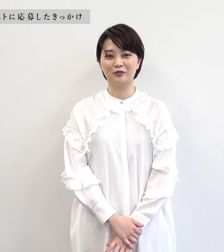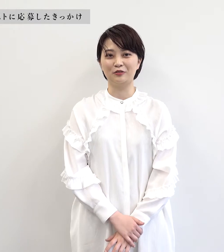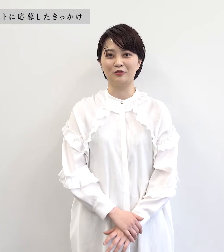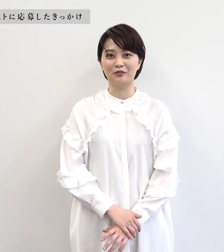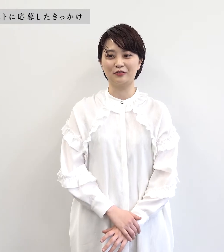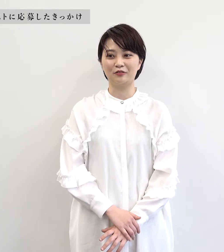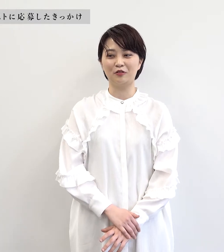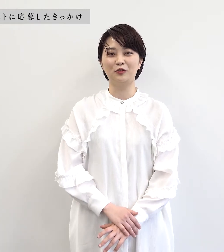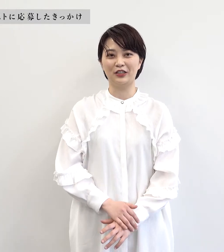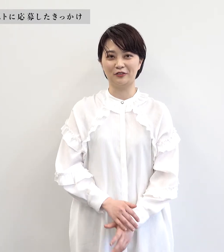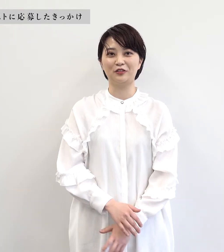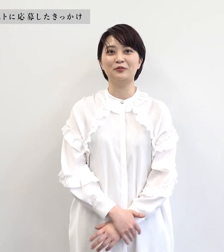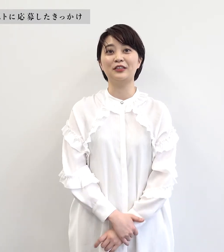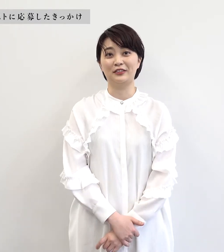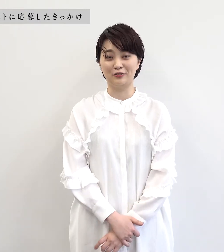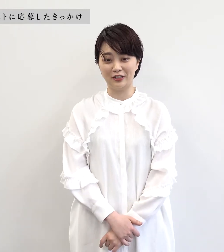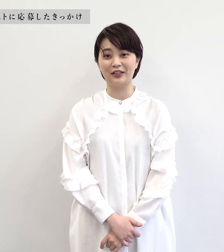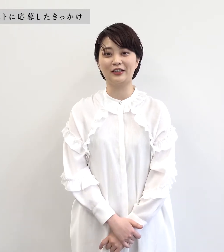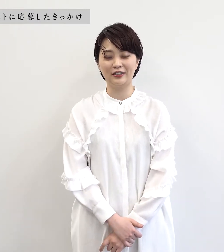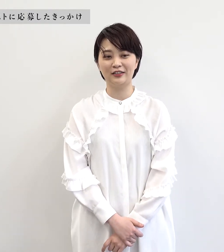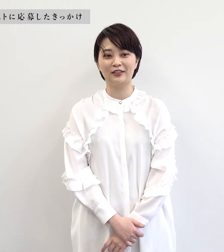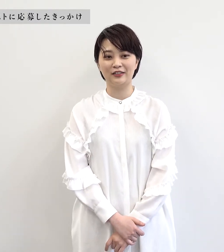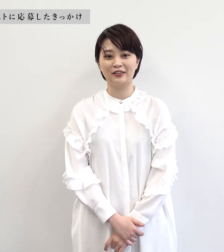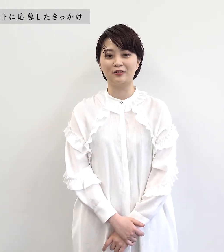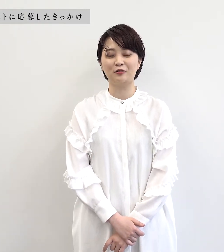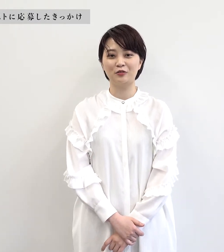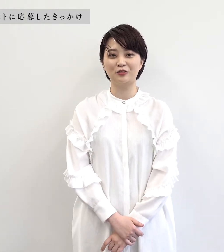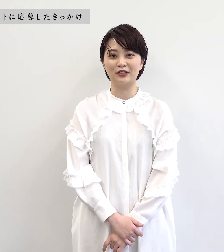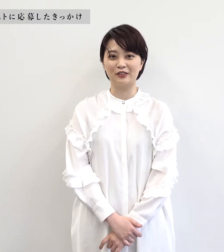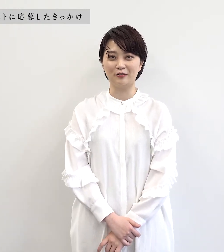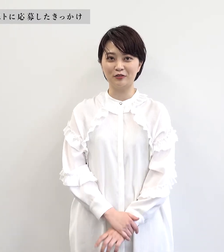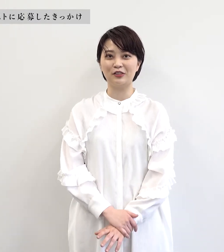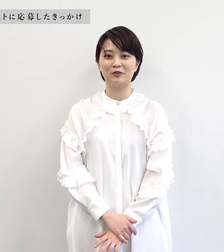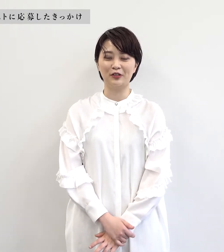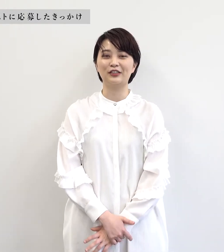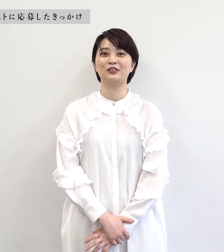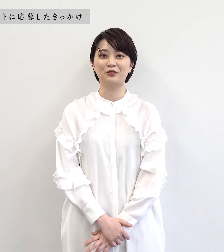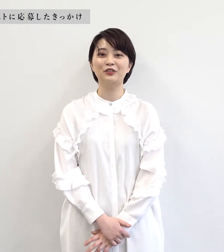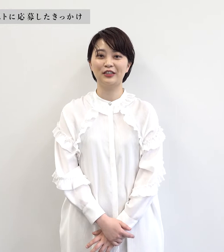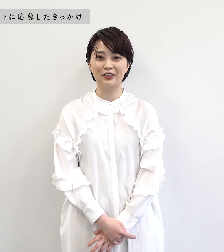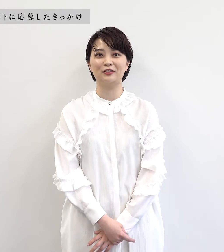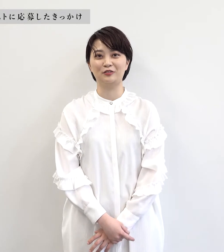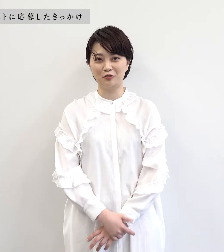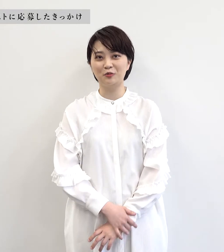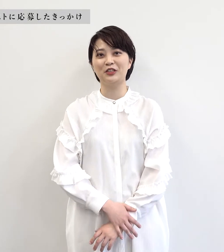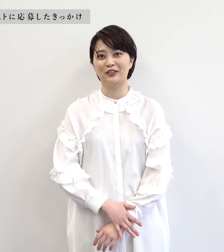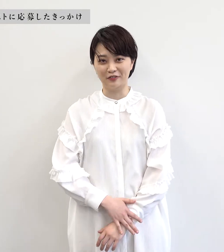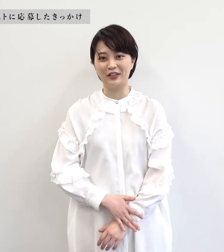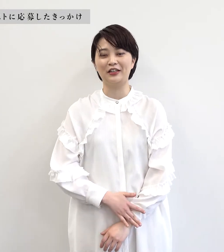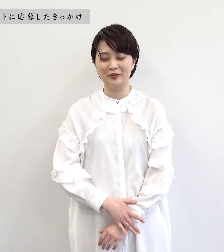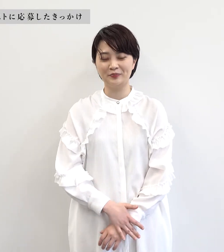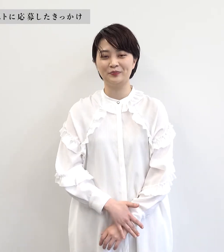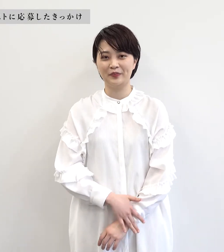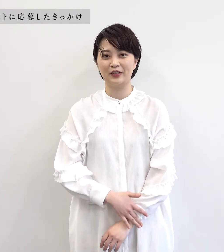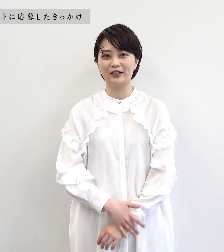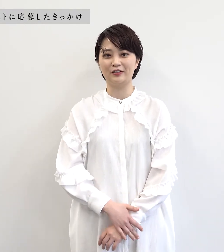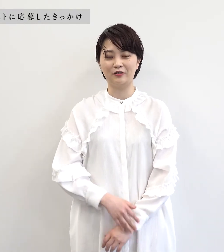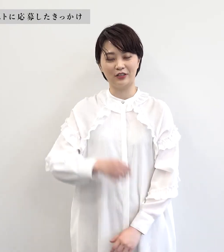その主な取り組みだったので、いやこういうのは本当にこれから必要だなってずっと思ってたので、はい、今回